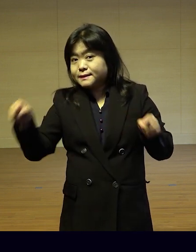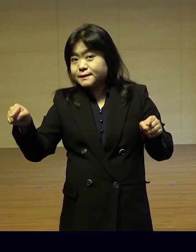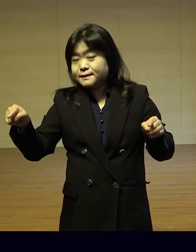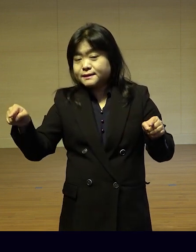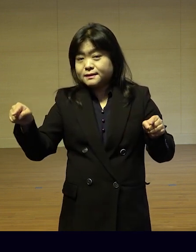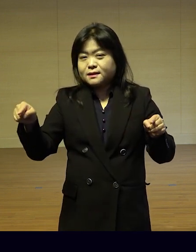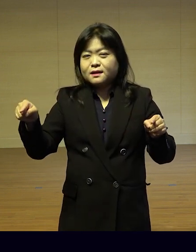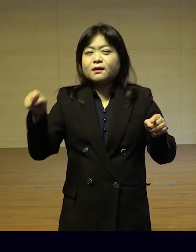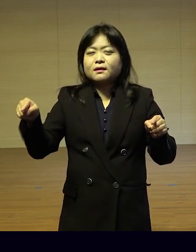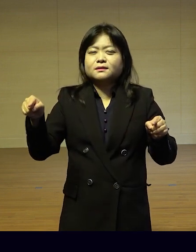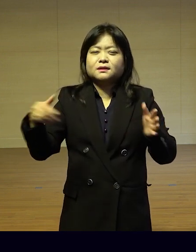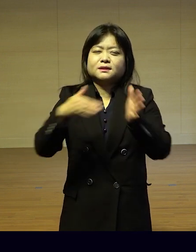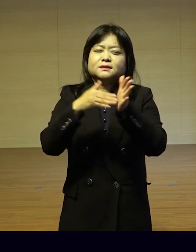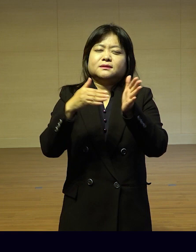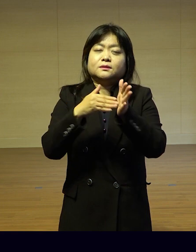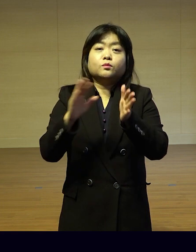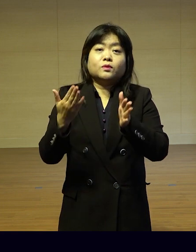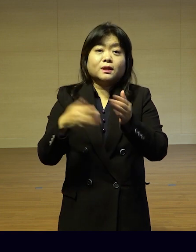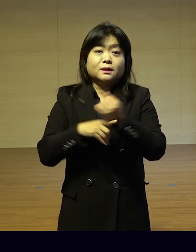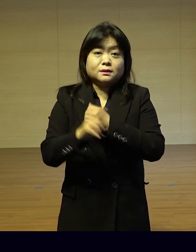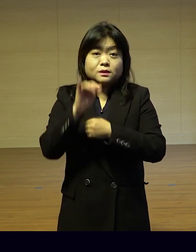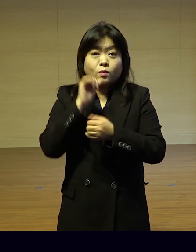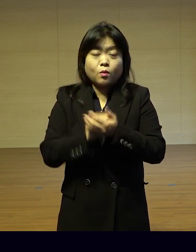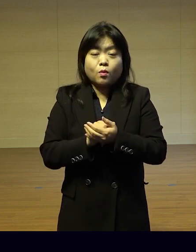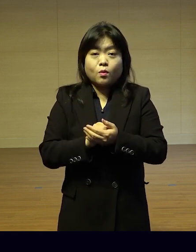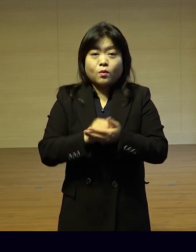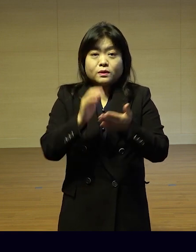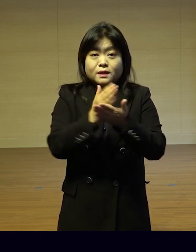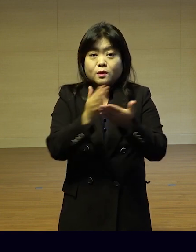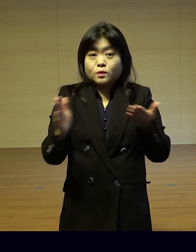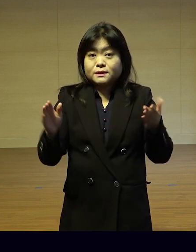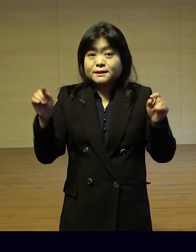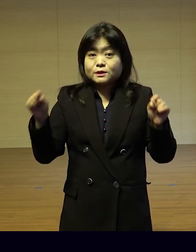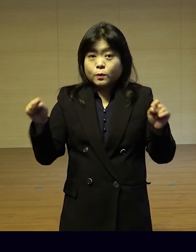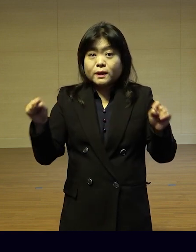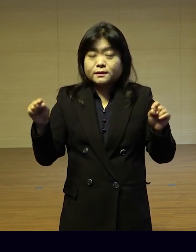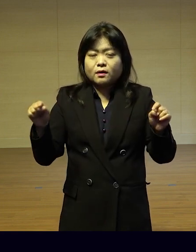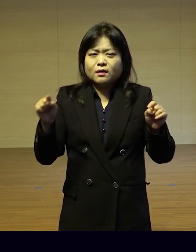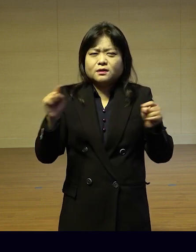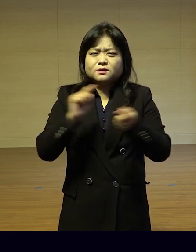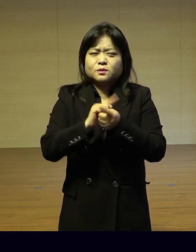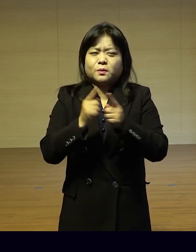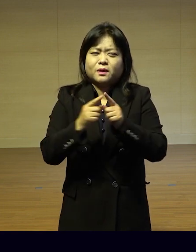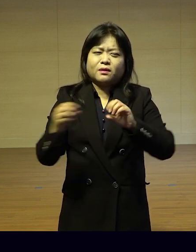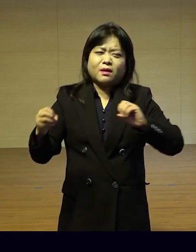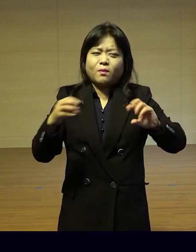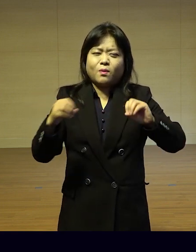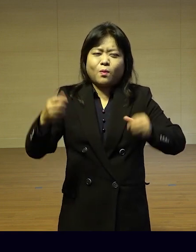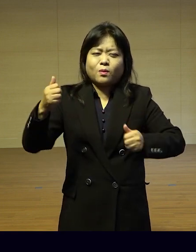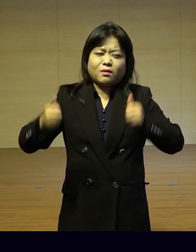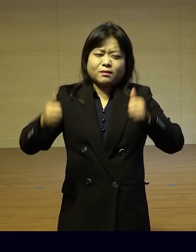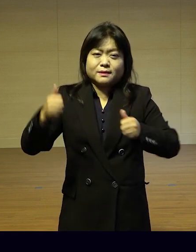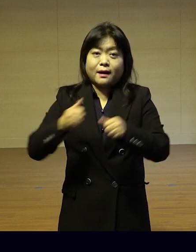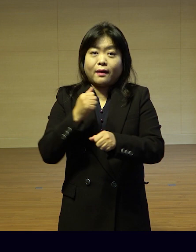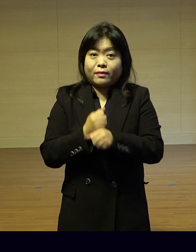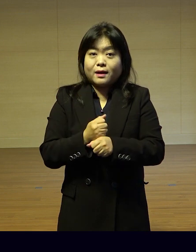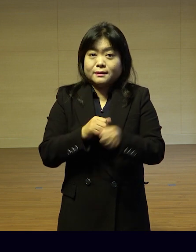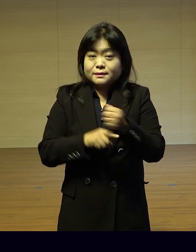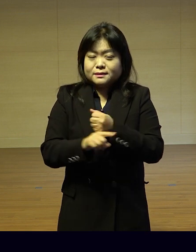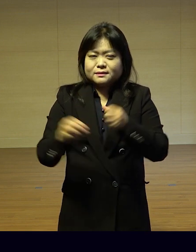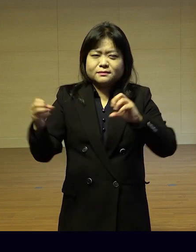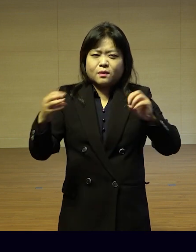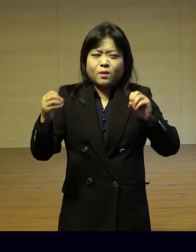through에서 관철됐다는 의미가 있고, 나눠진 쪽에서 서로 이제 대화를 통해서 경쟁한다, 대화에 여러